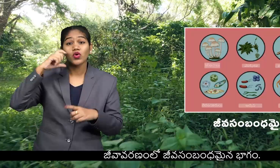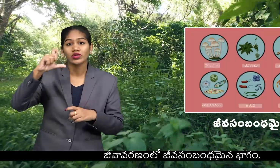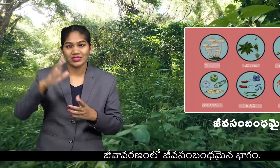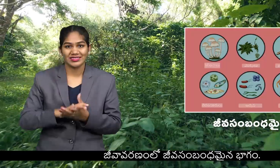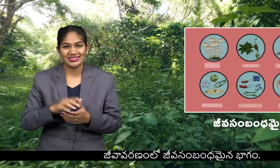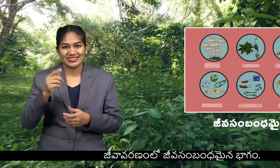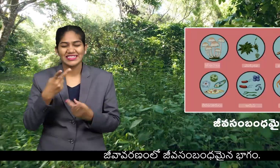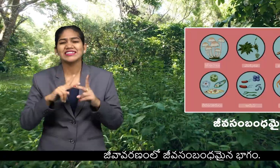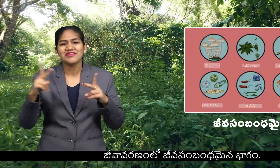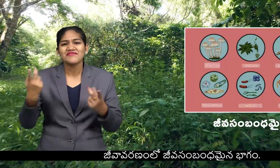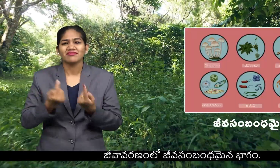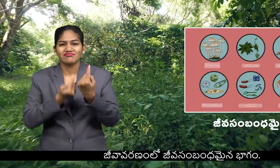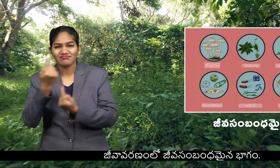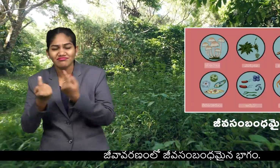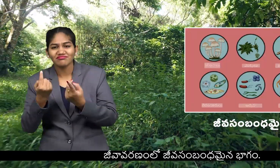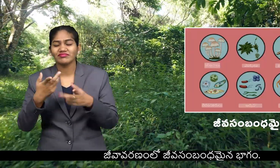భాగం.